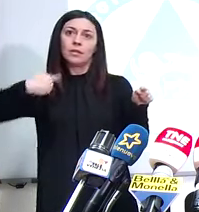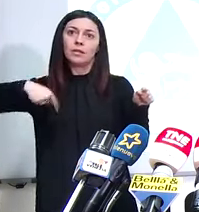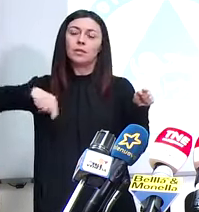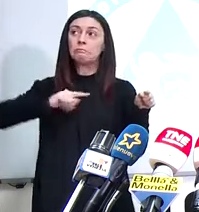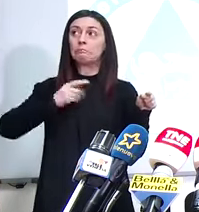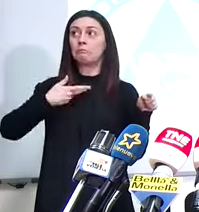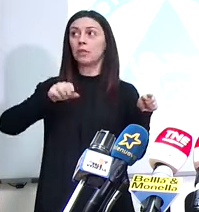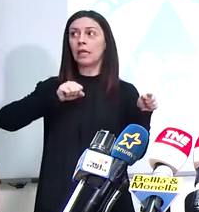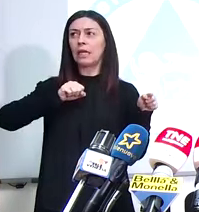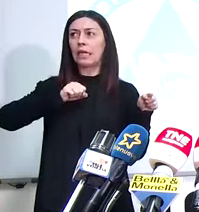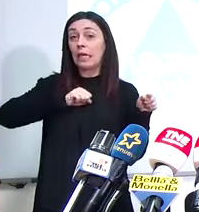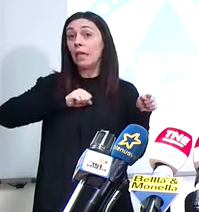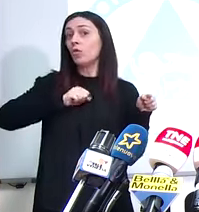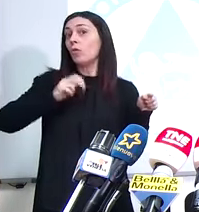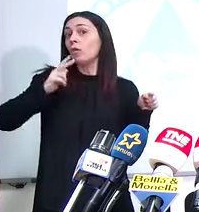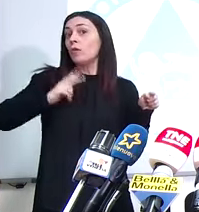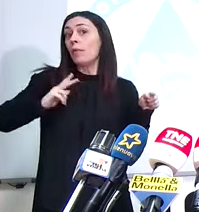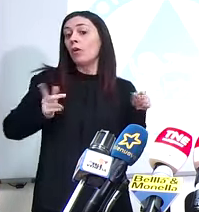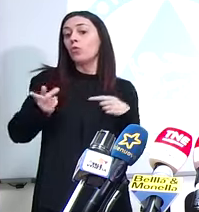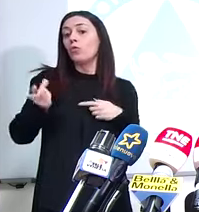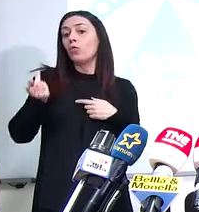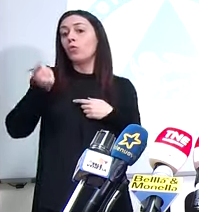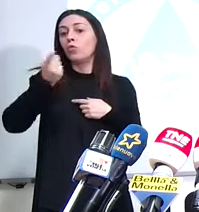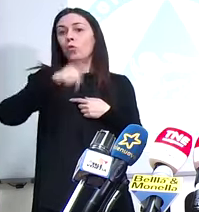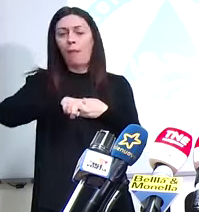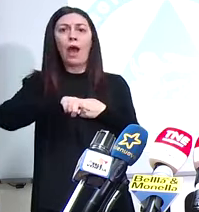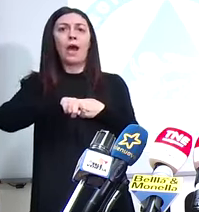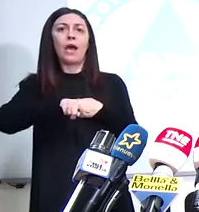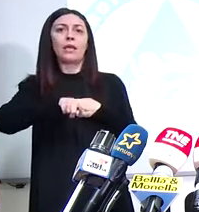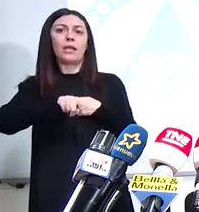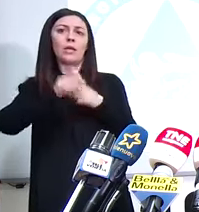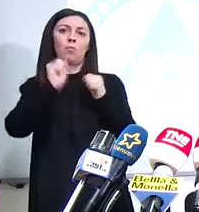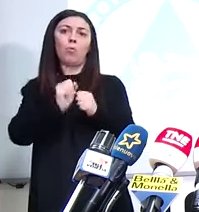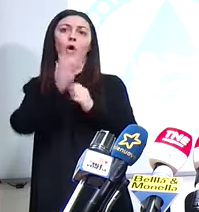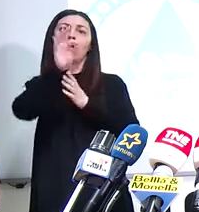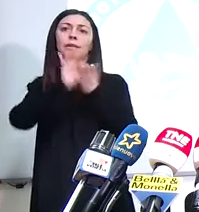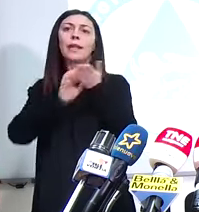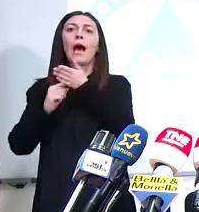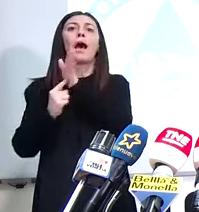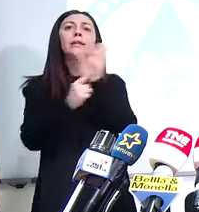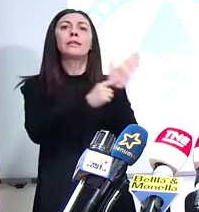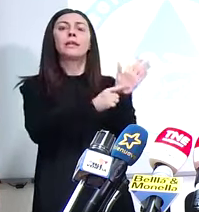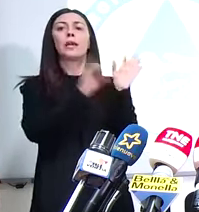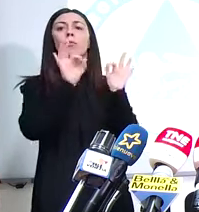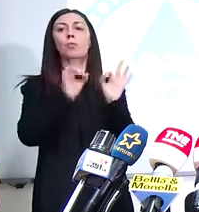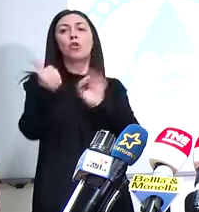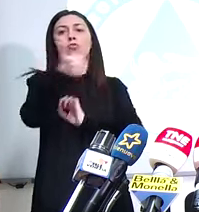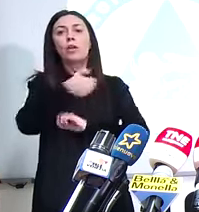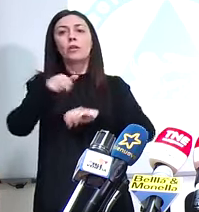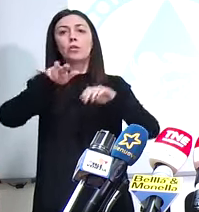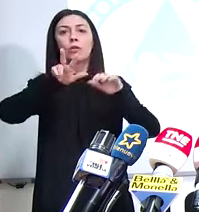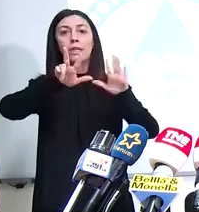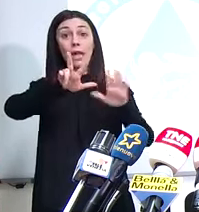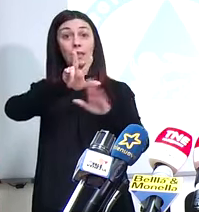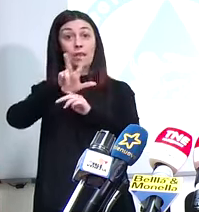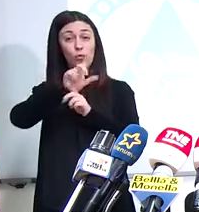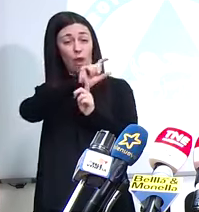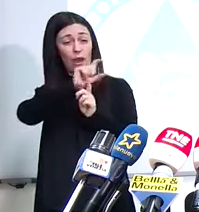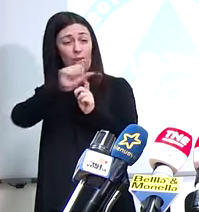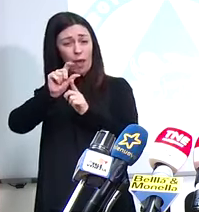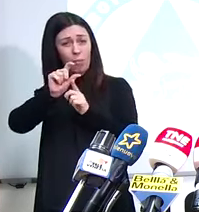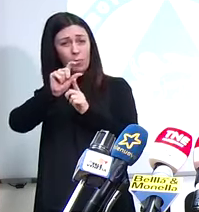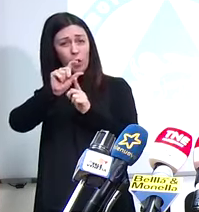spero di poter riportare a un primo esito della sequenza azioni fatte su 182 campioni per